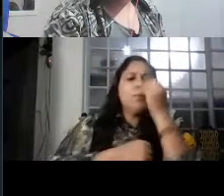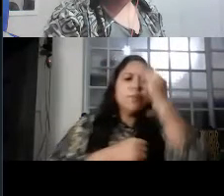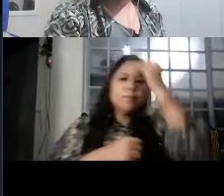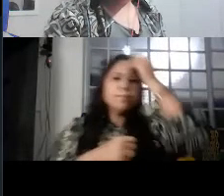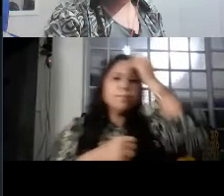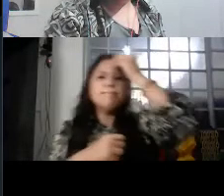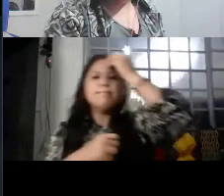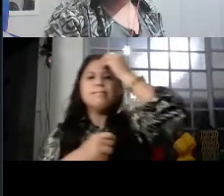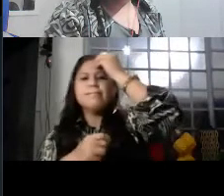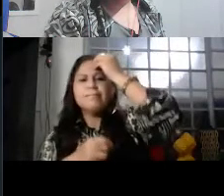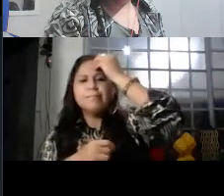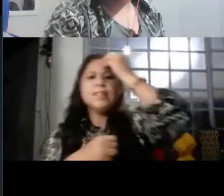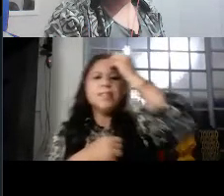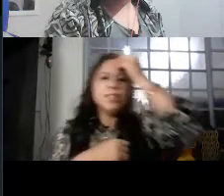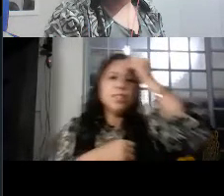Vou jogar